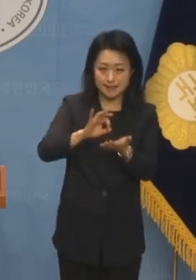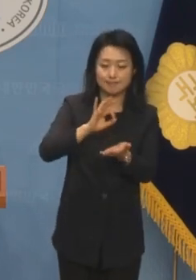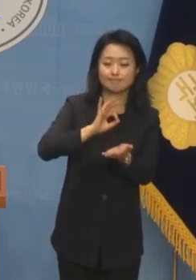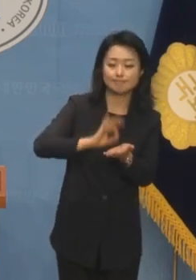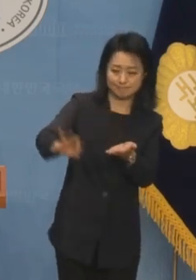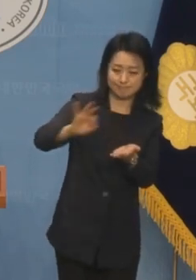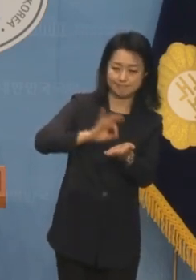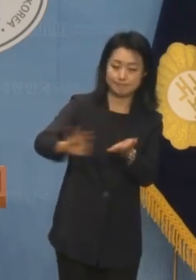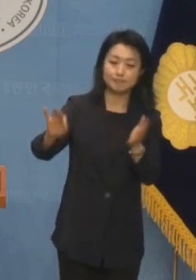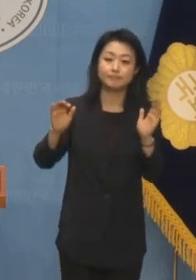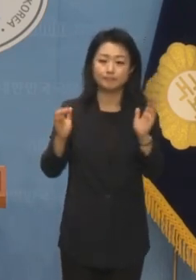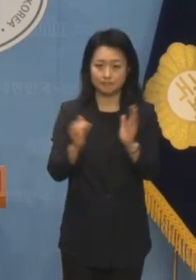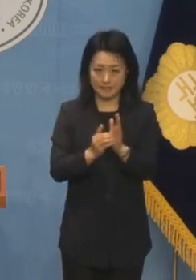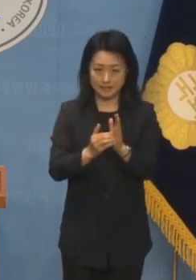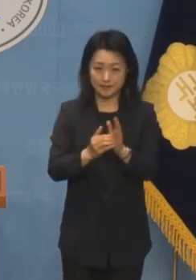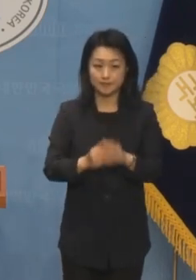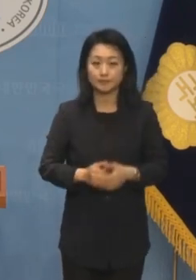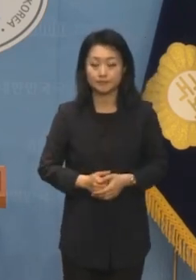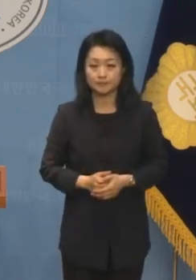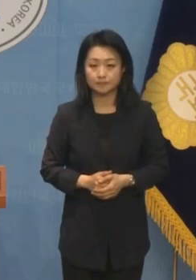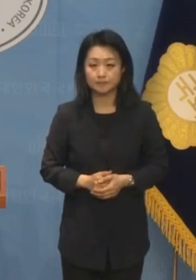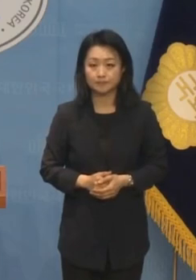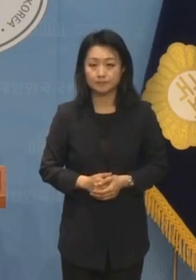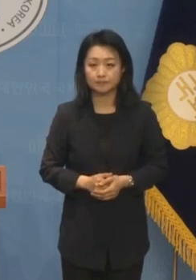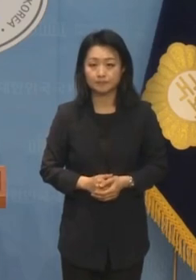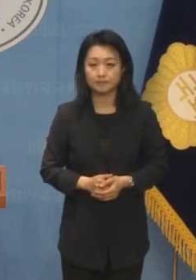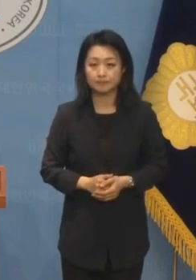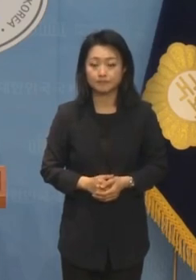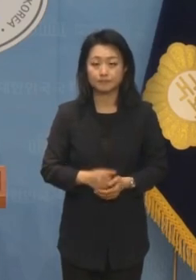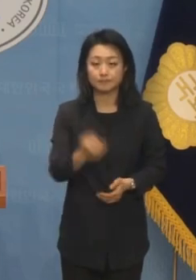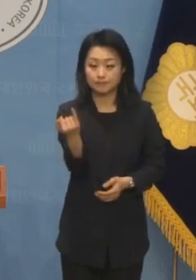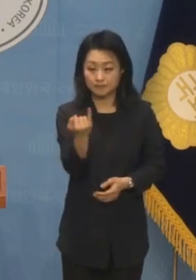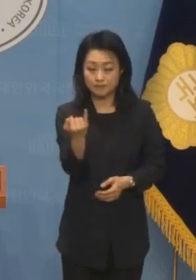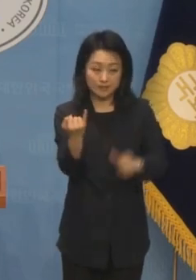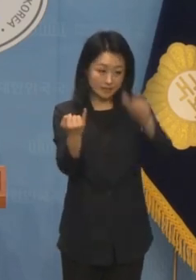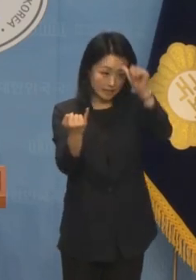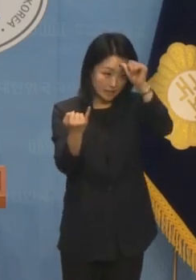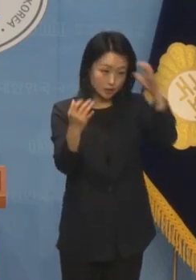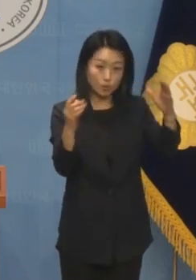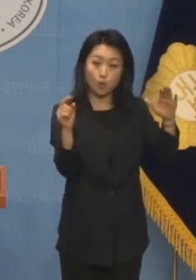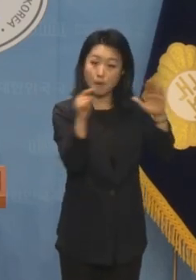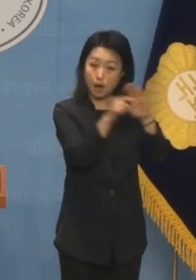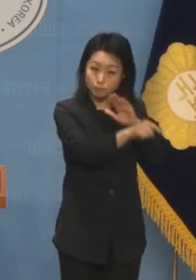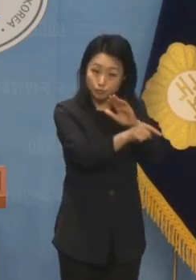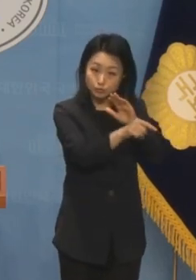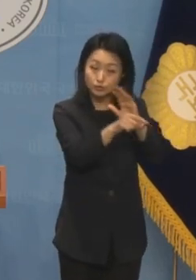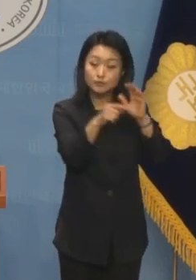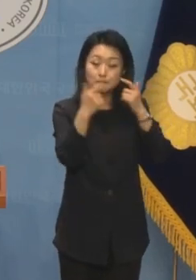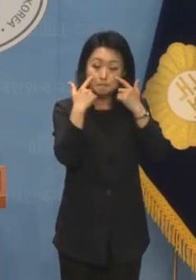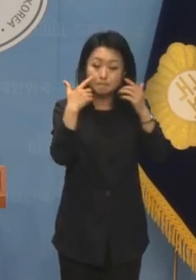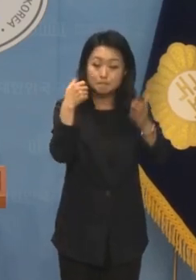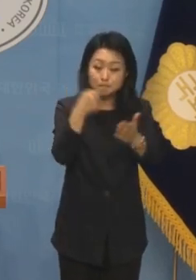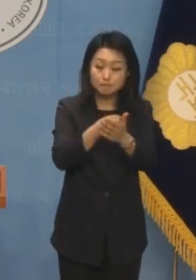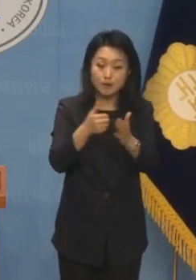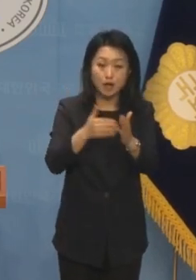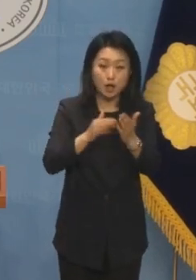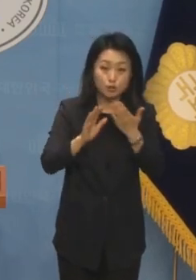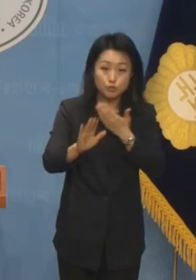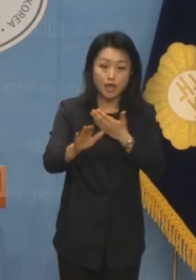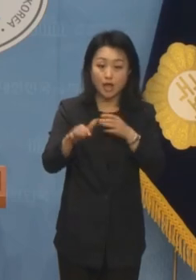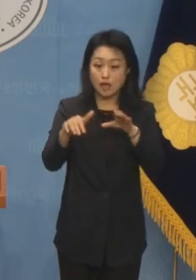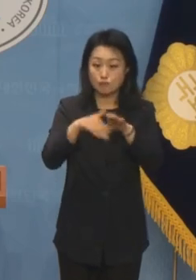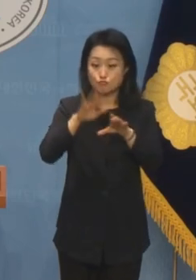혈세가 사용되었습니다. 김 여사의 인도 방문이 확정된 이후 문광부는